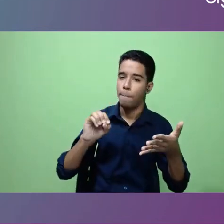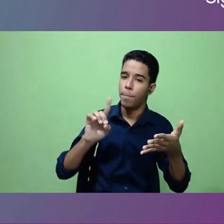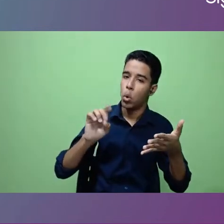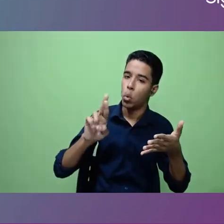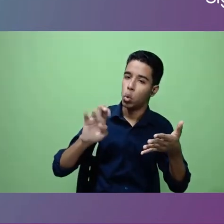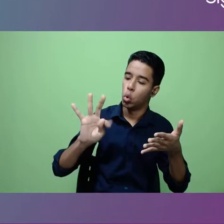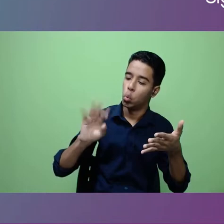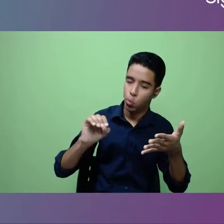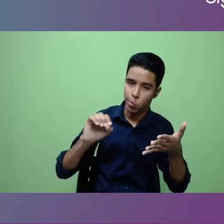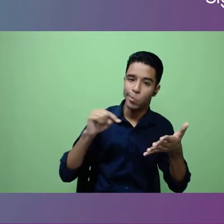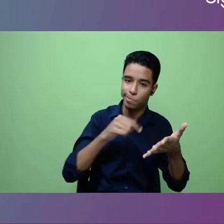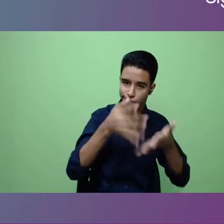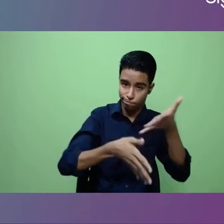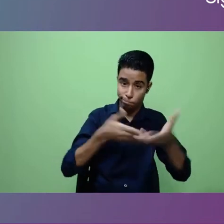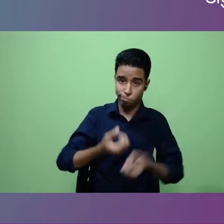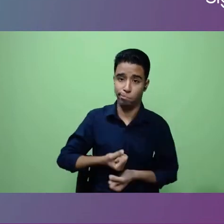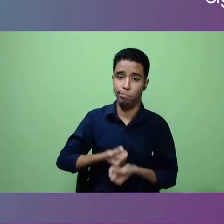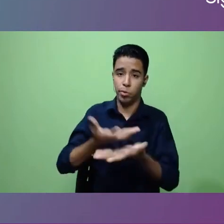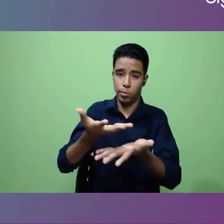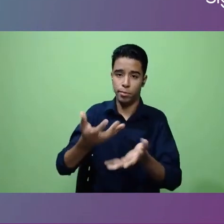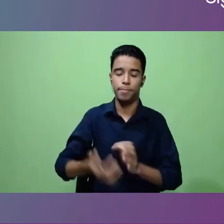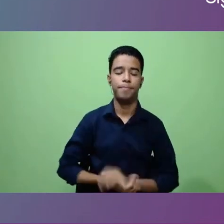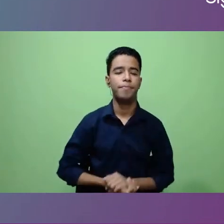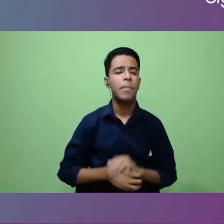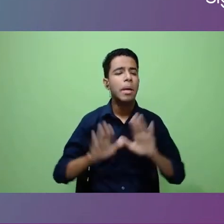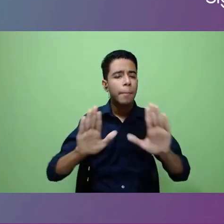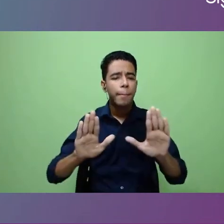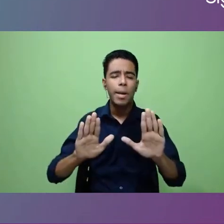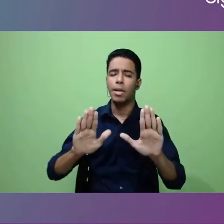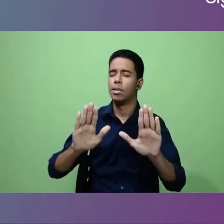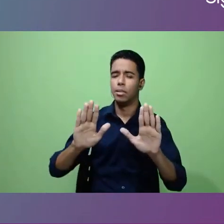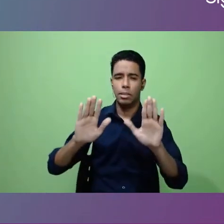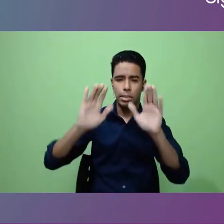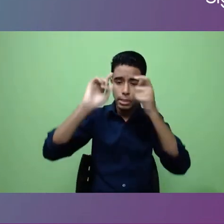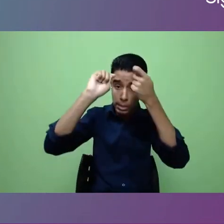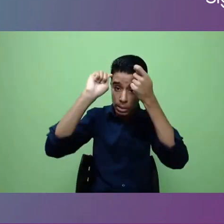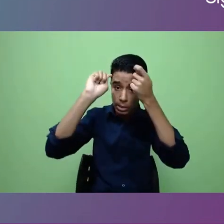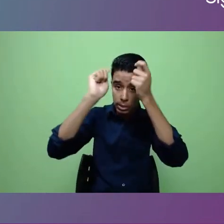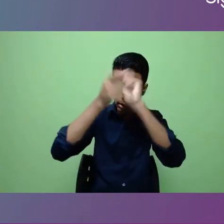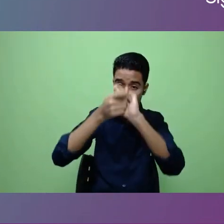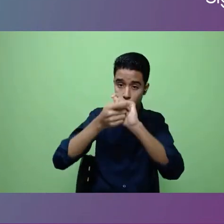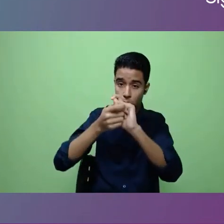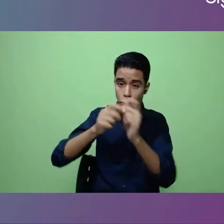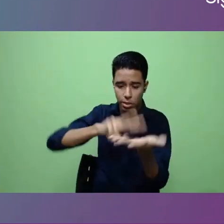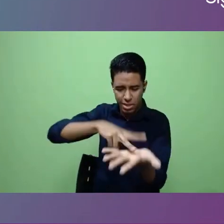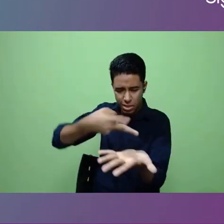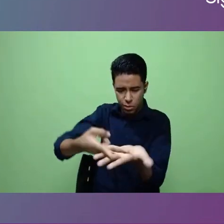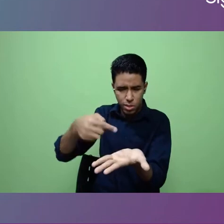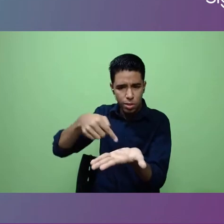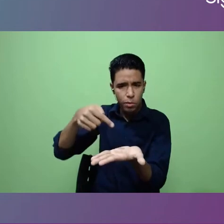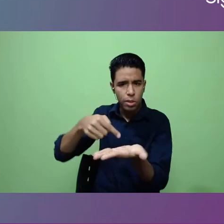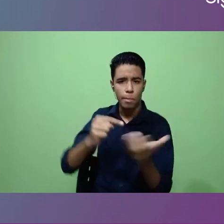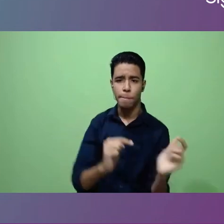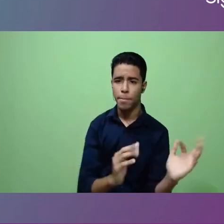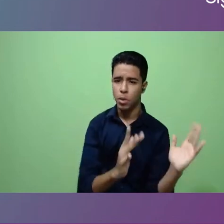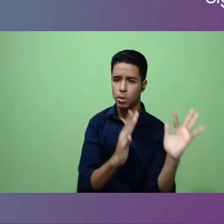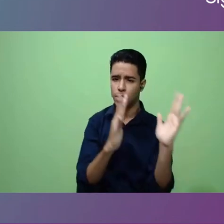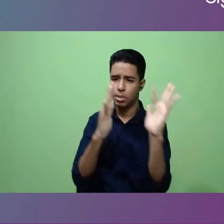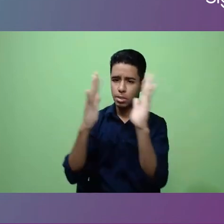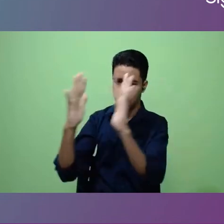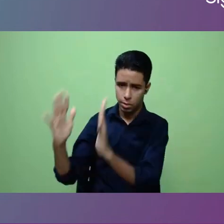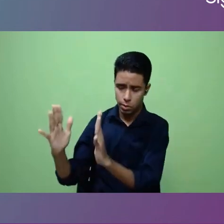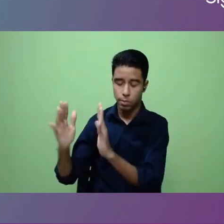na tradução como um processo e não apenas como um produto. Por quê? Quando nós